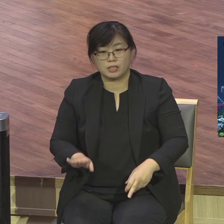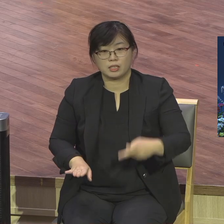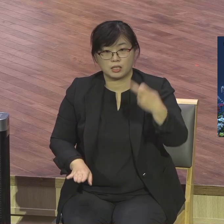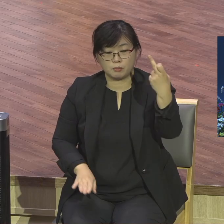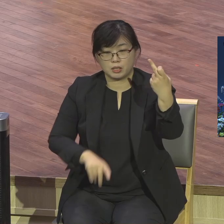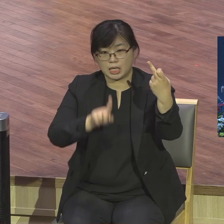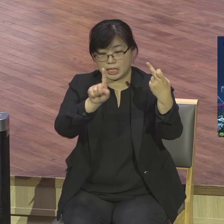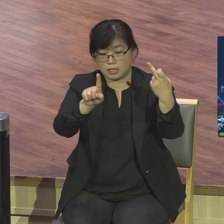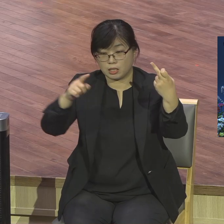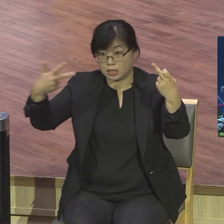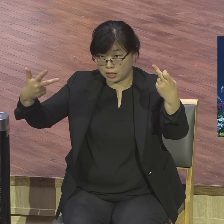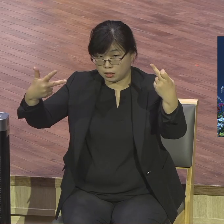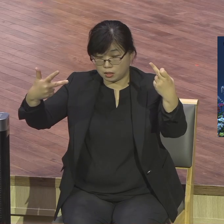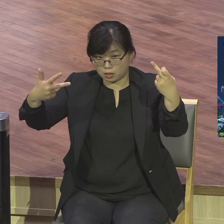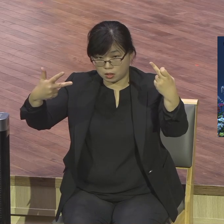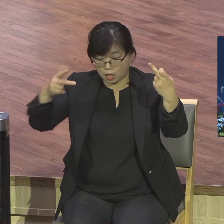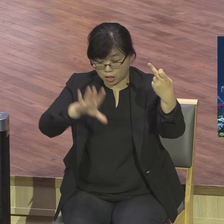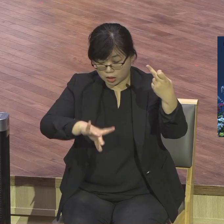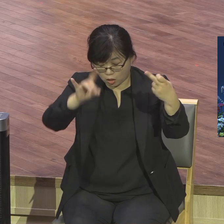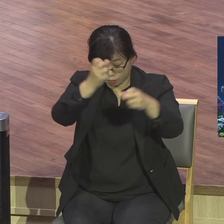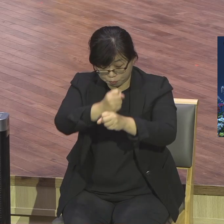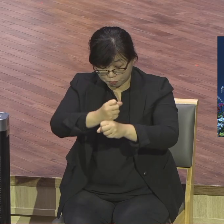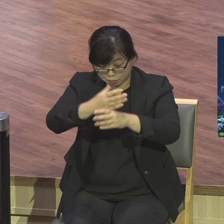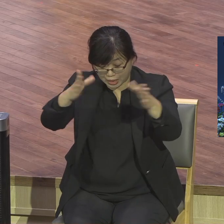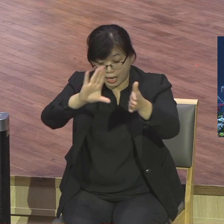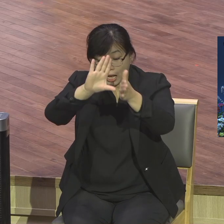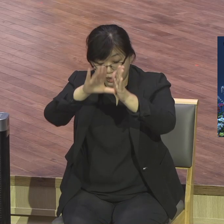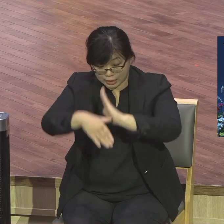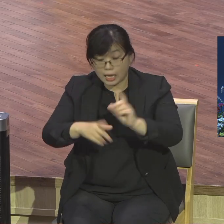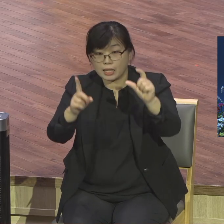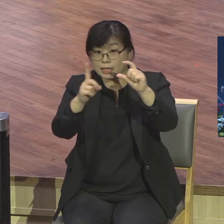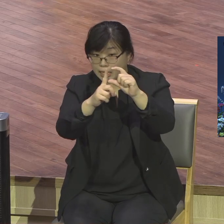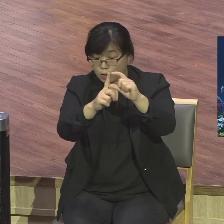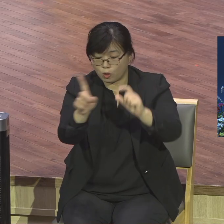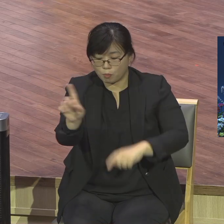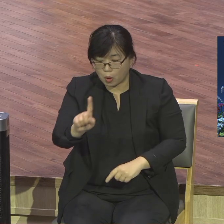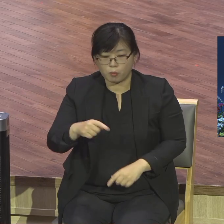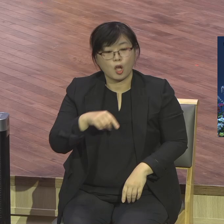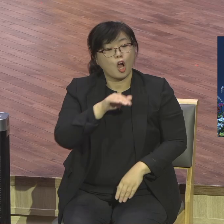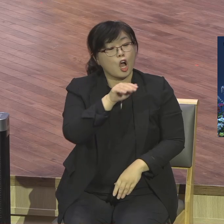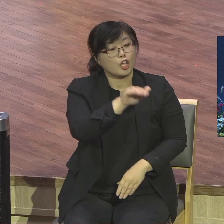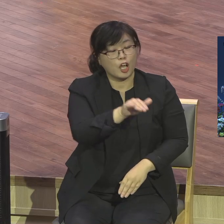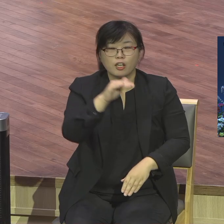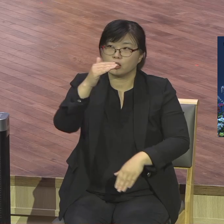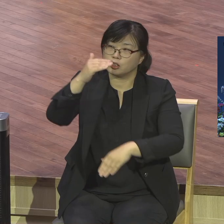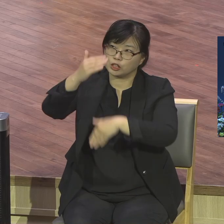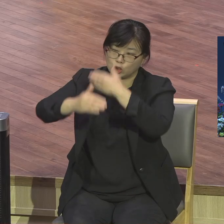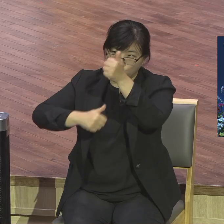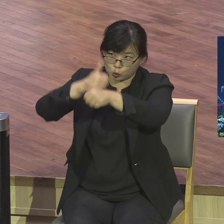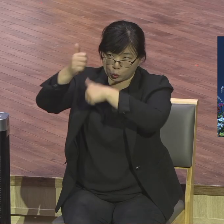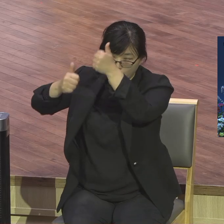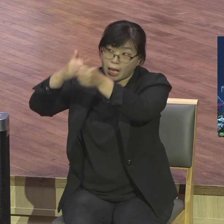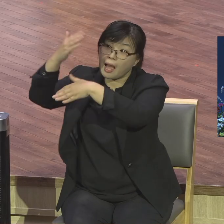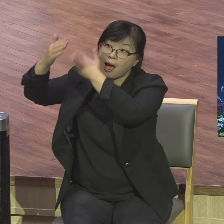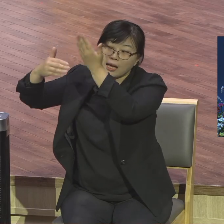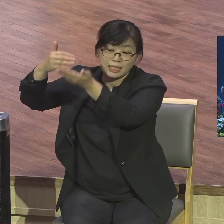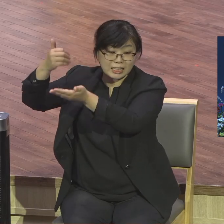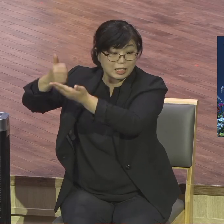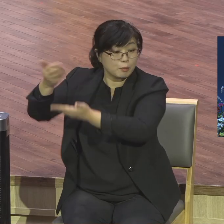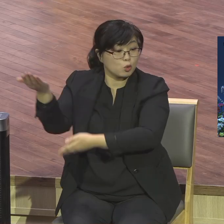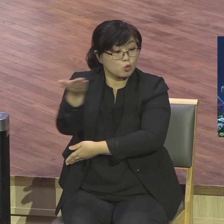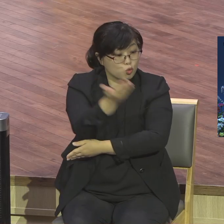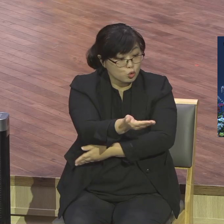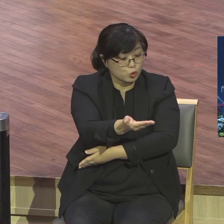보면 이렇게 시작을 하고 있습니다. 너 조상의 하나님 여호와께서 내게 주셔서 차지하게 하신 땅에서